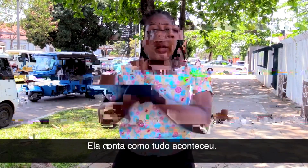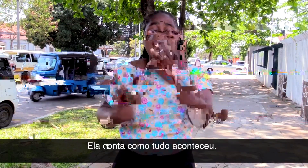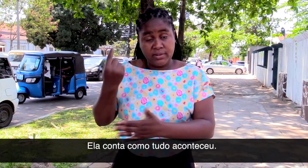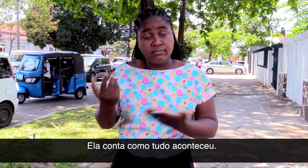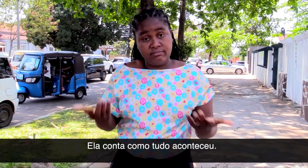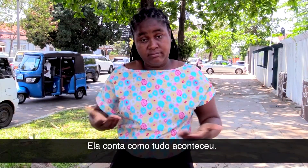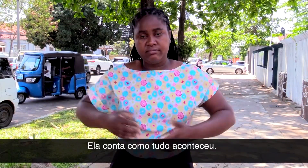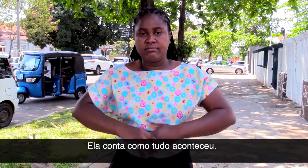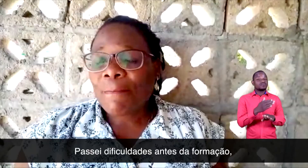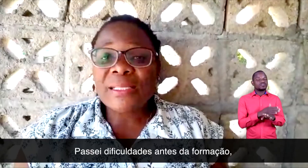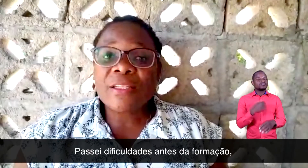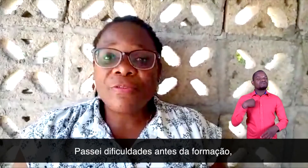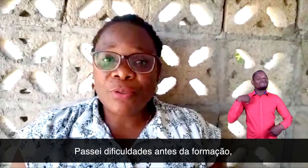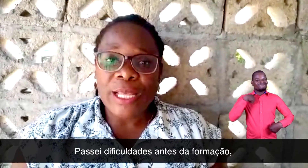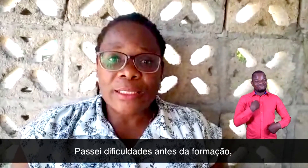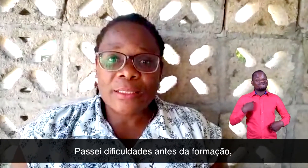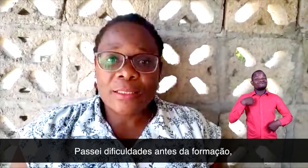aconteceu. Passei dificuldades